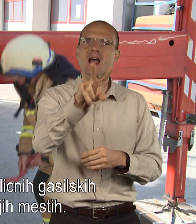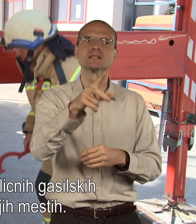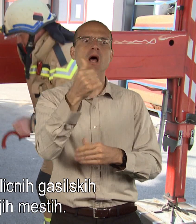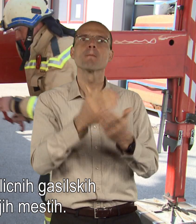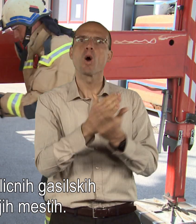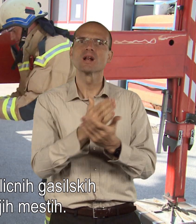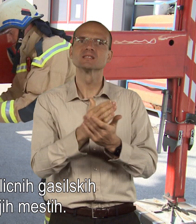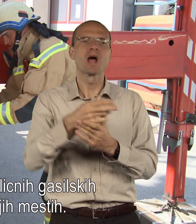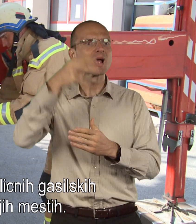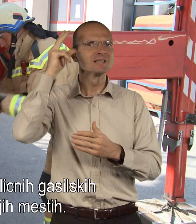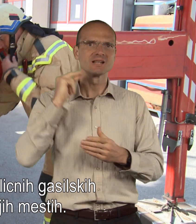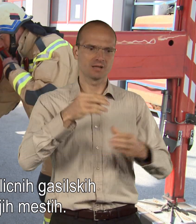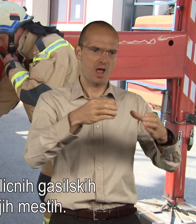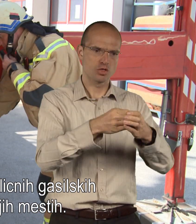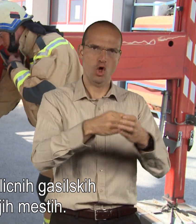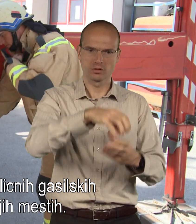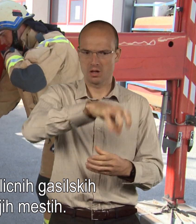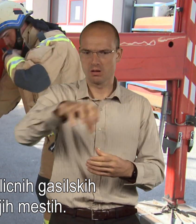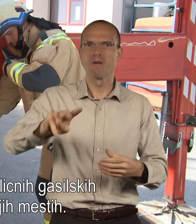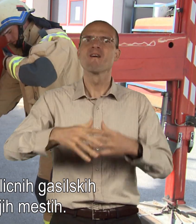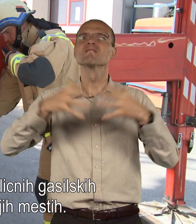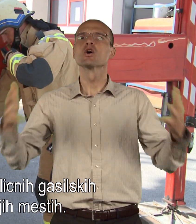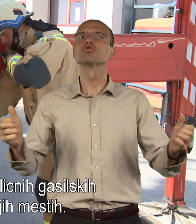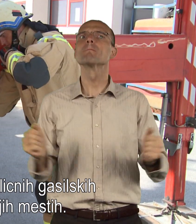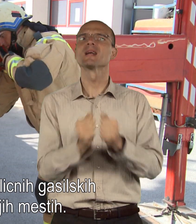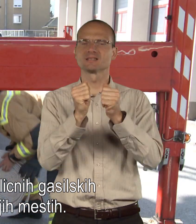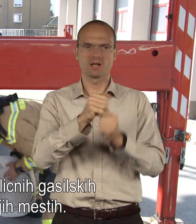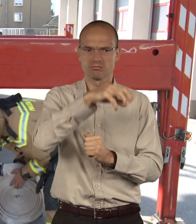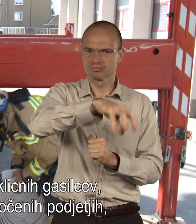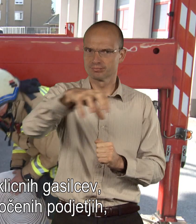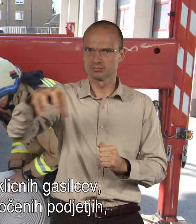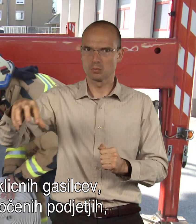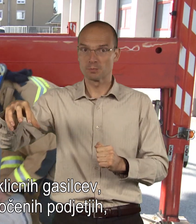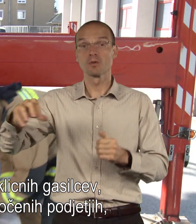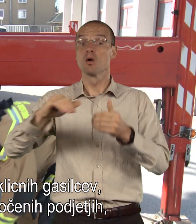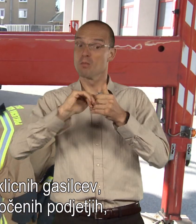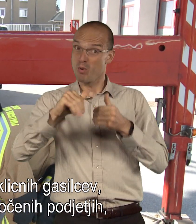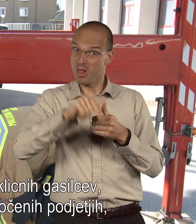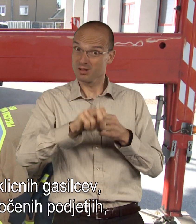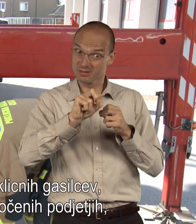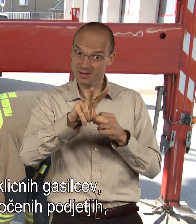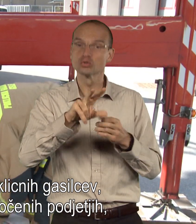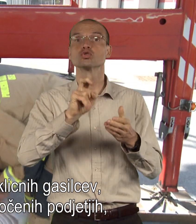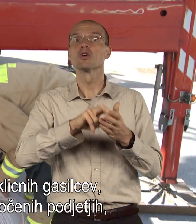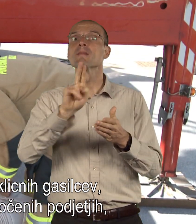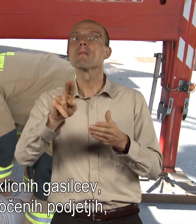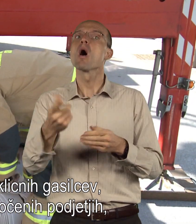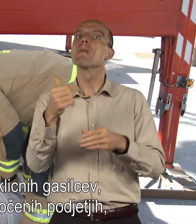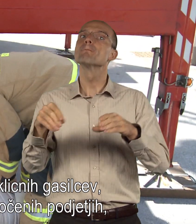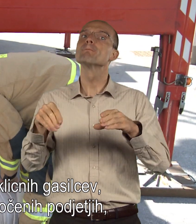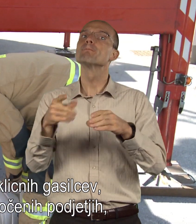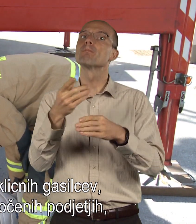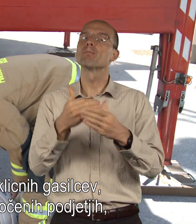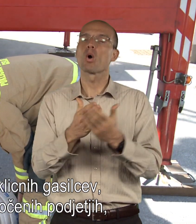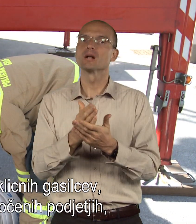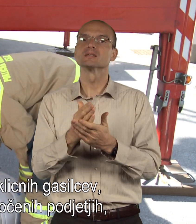poklicnih gasilskih enotah, ki so po večjih mestih. Imamo pa poleg tega še nekaj poklicnih gasilcev, ki so pa zaposleni tudi